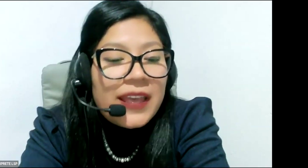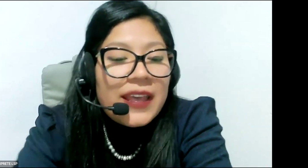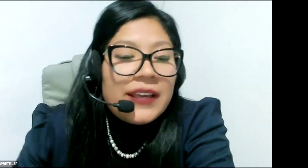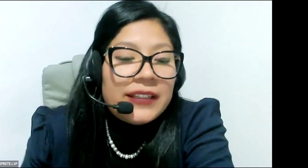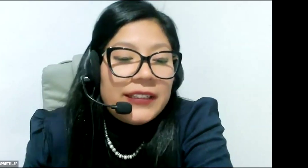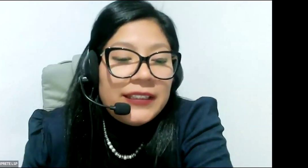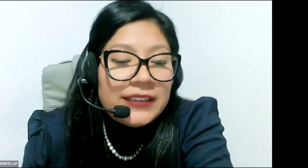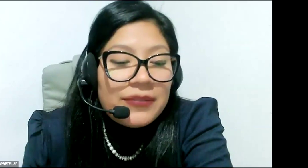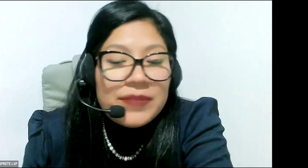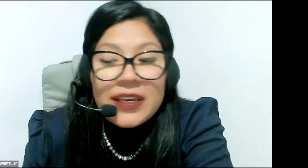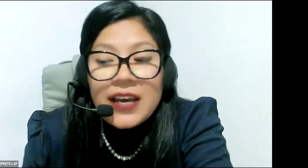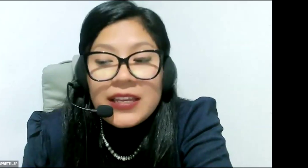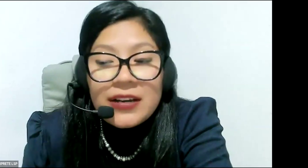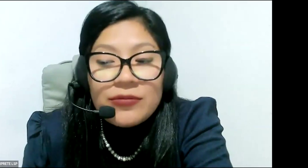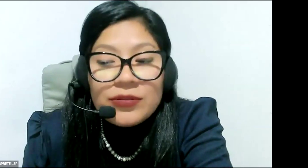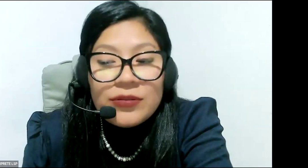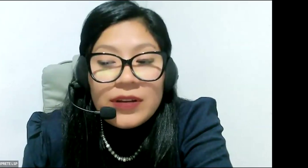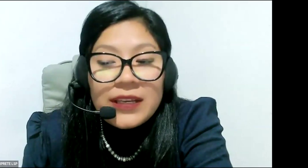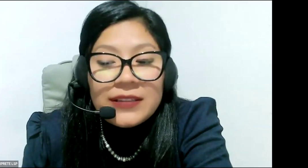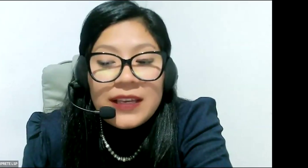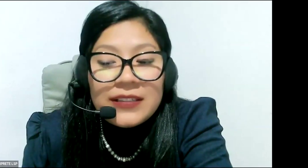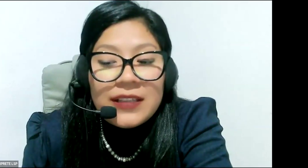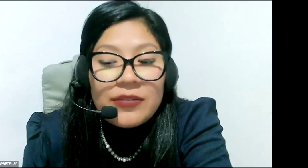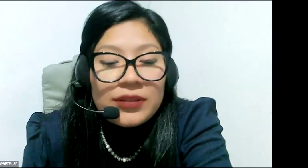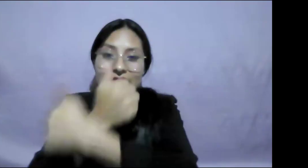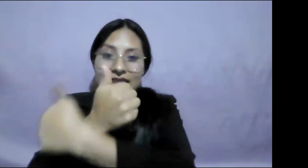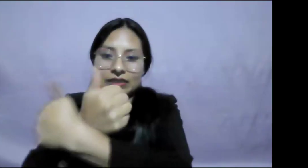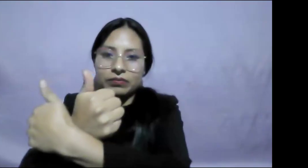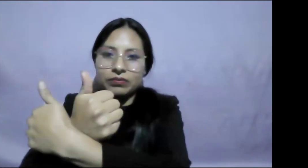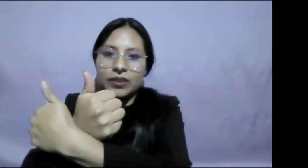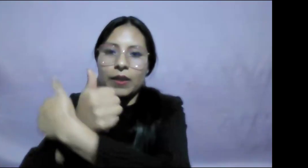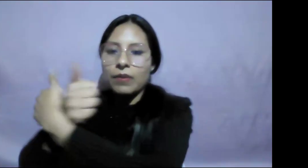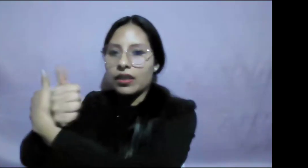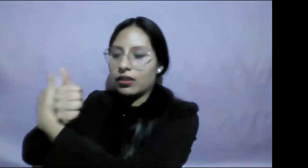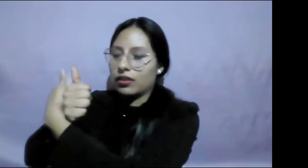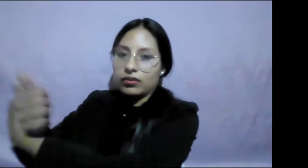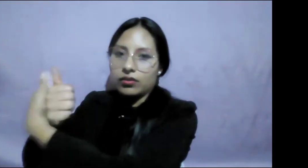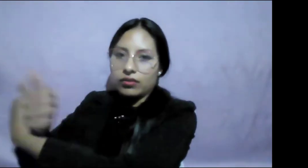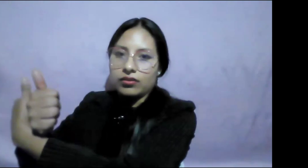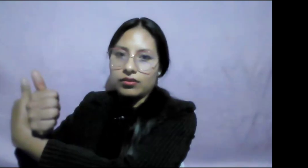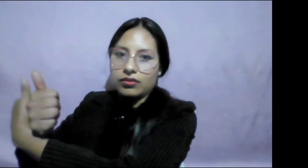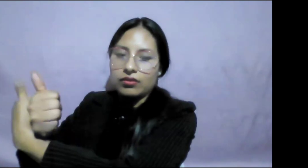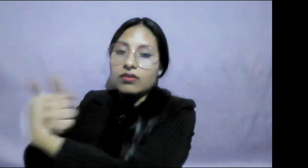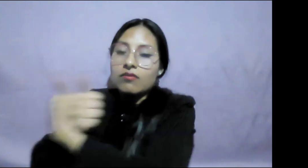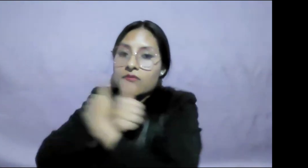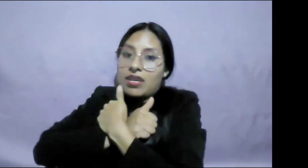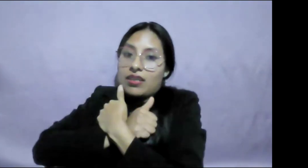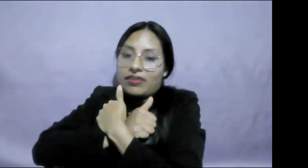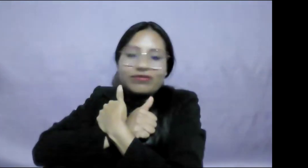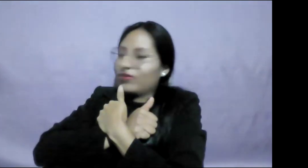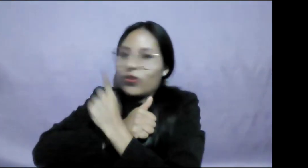manera y bien ayacucho Es de esta otra Sí